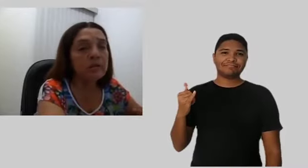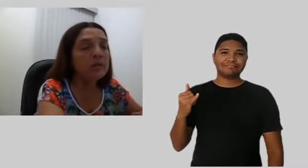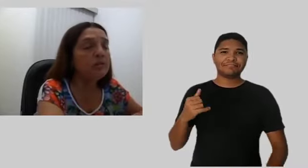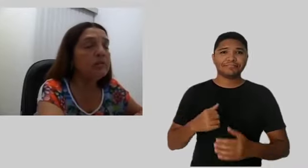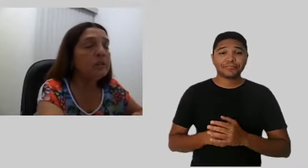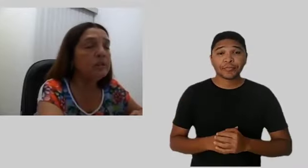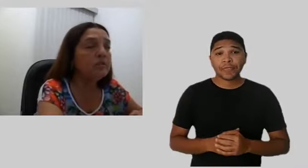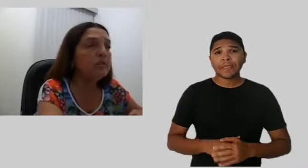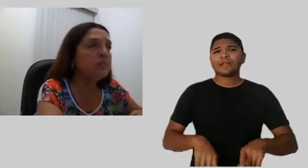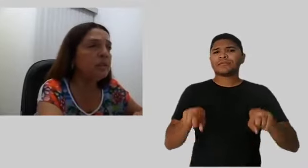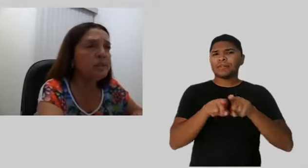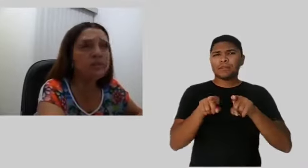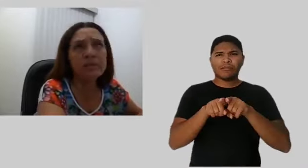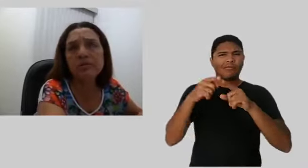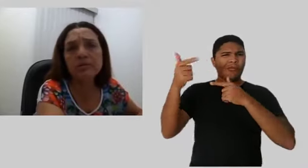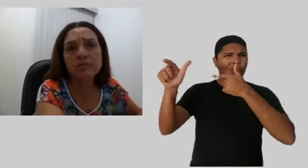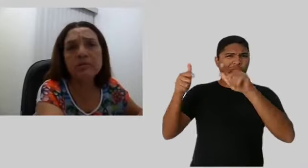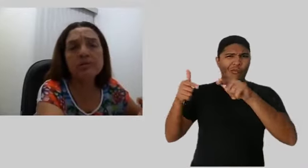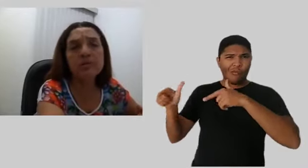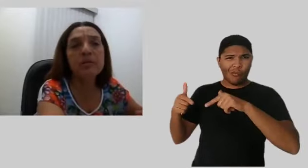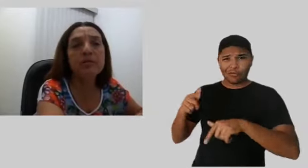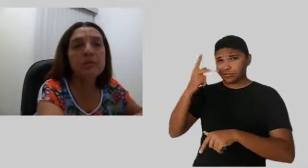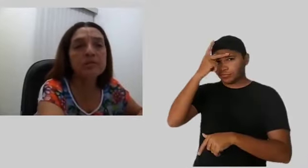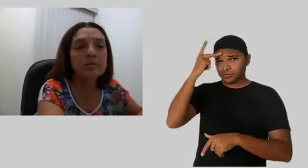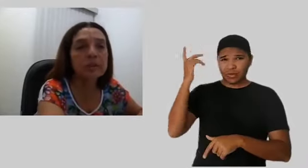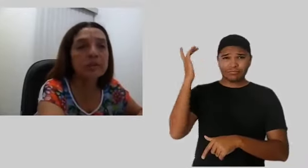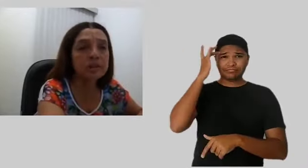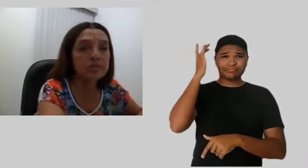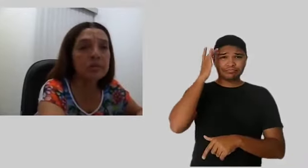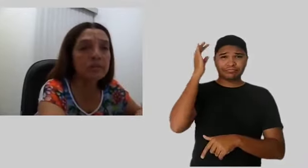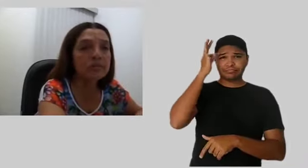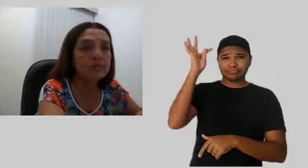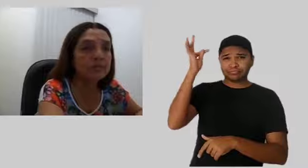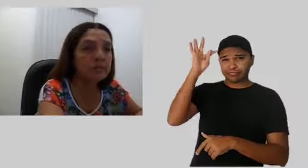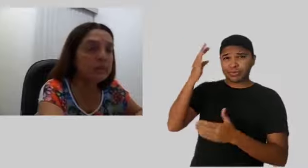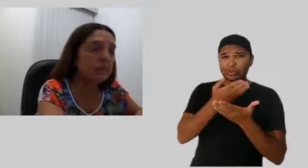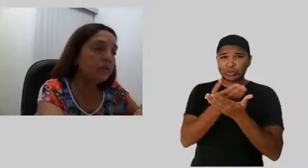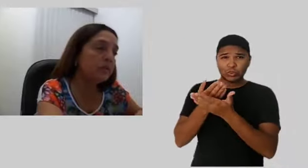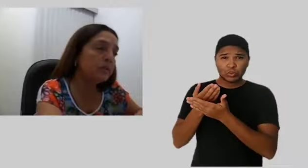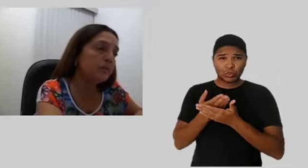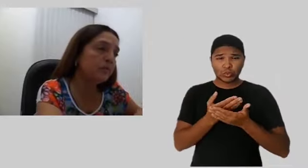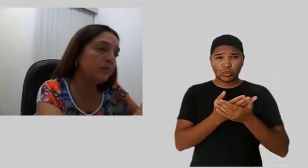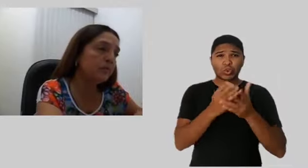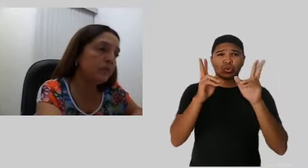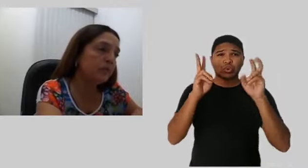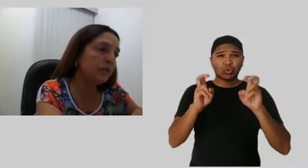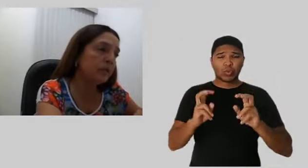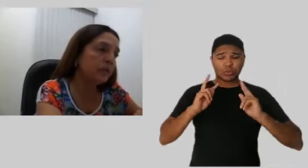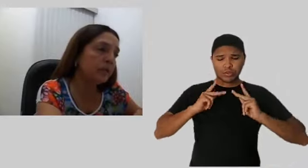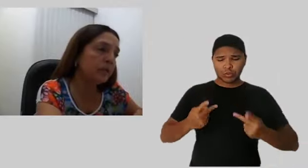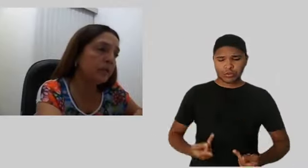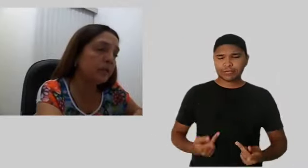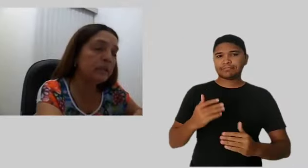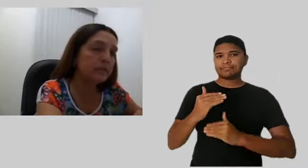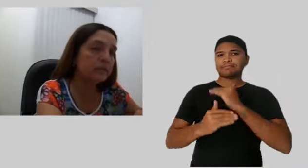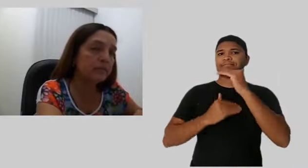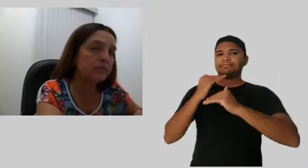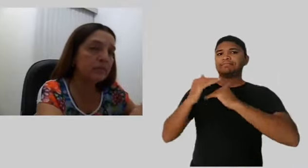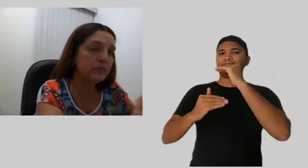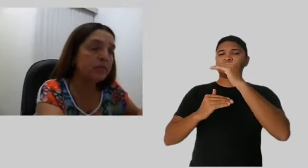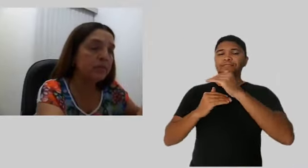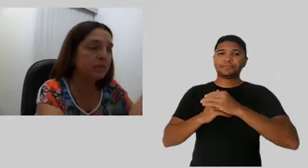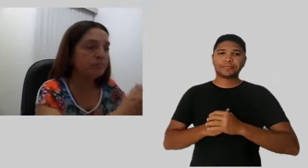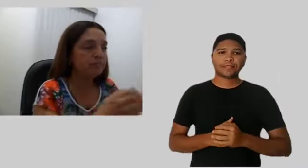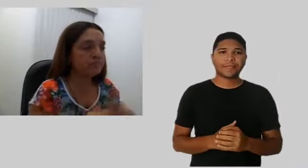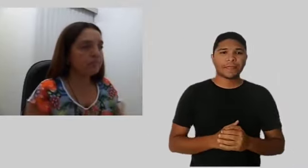só cognitivo de Piaget, mas outros teóricos, né, que já estudavam sobre o desenvolvimento da